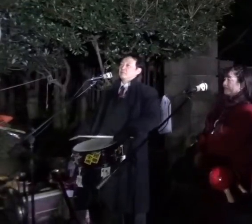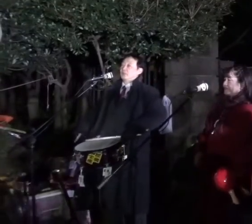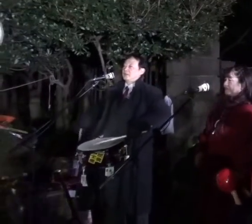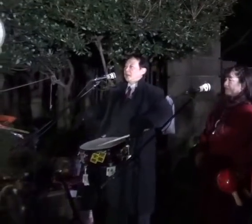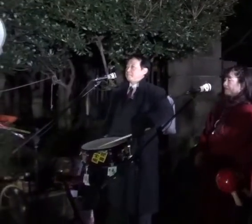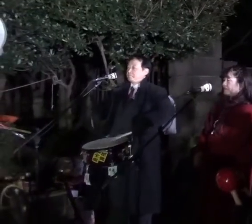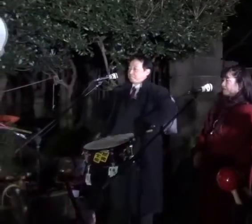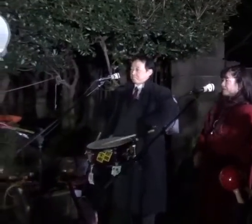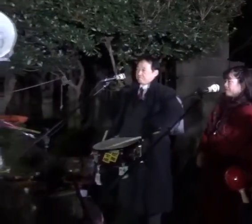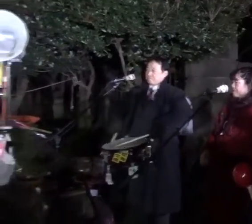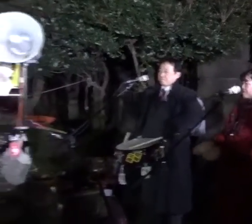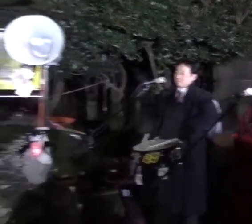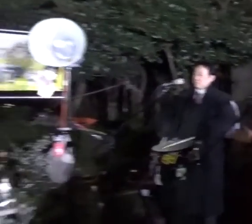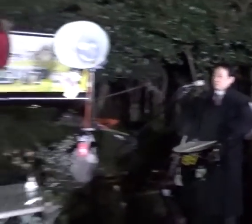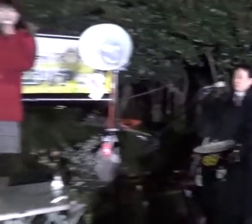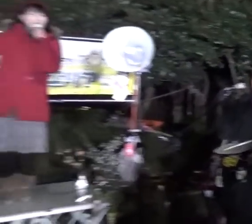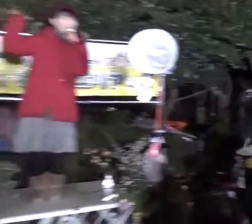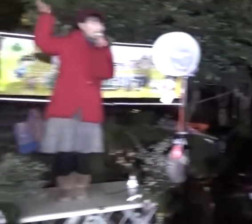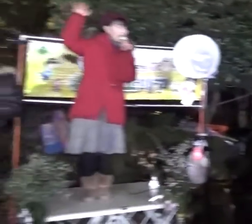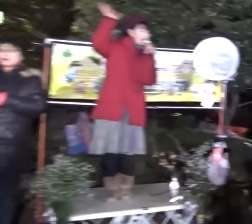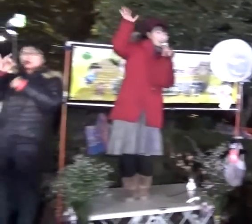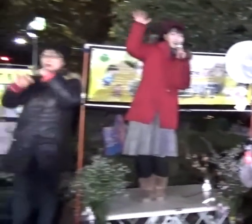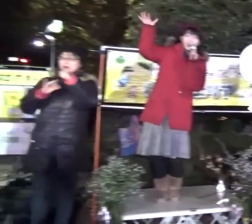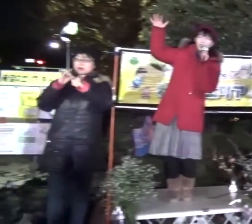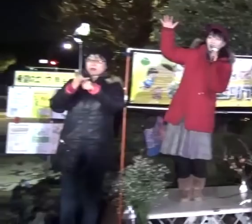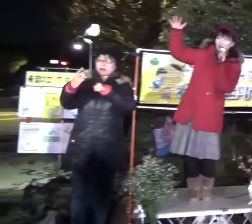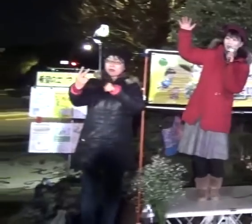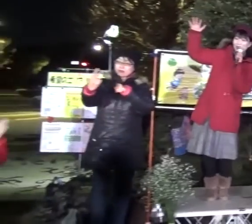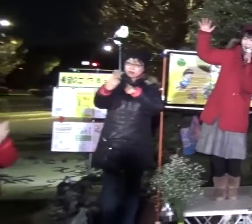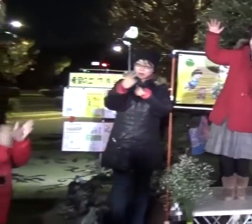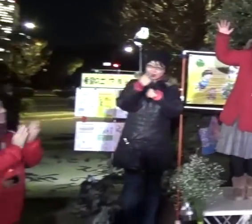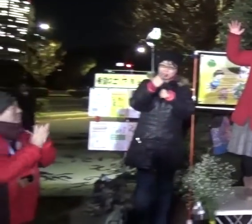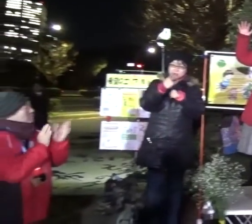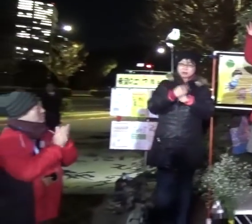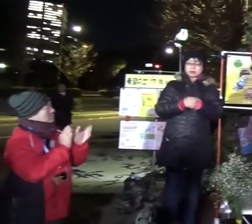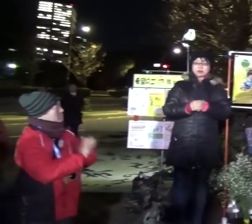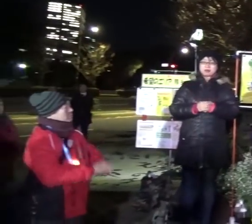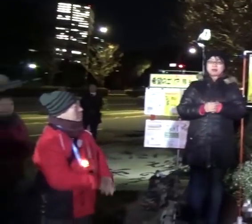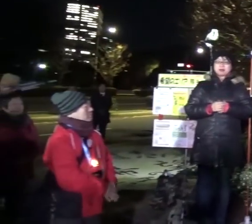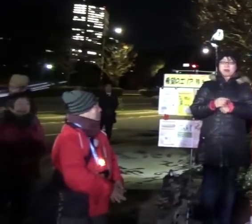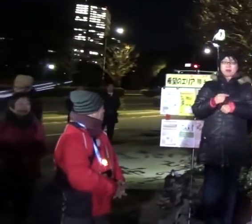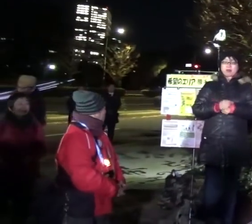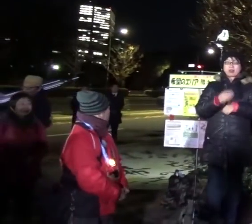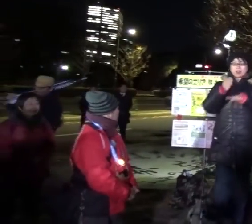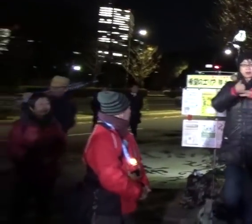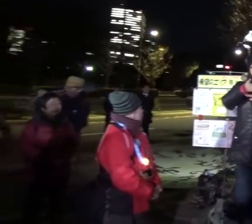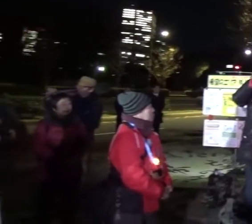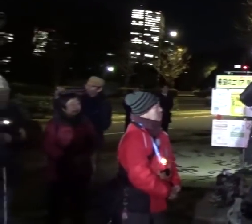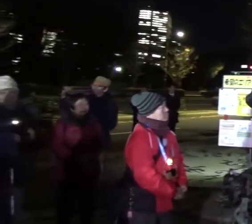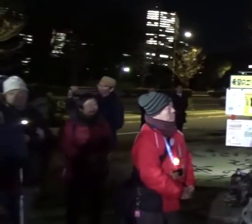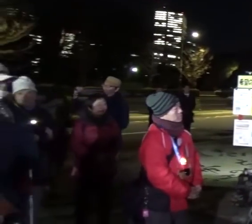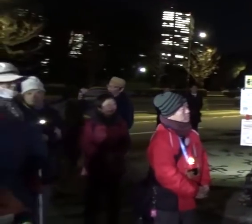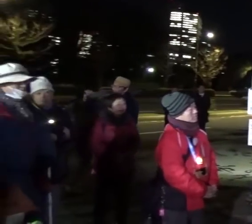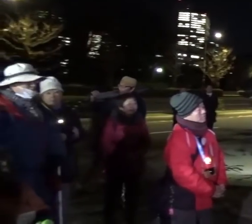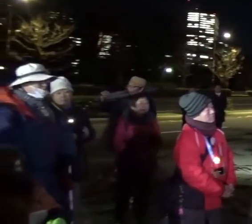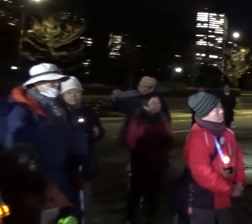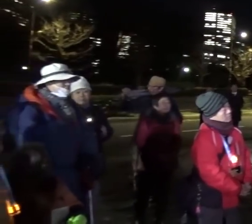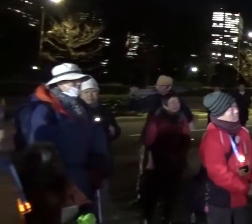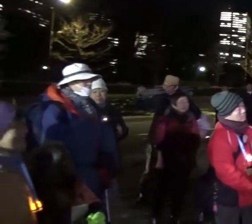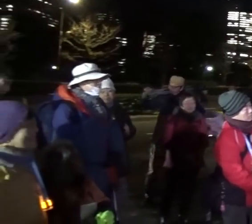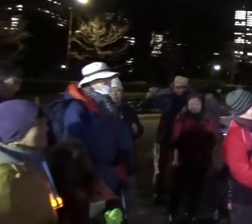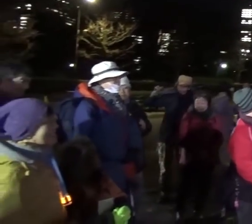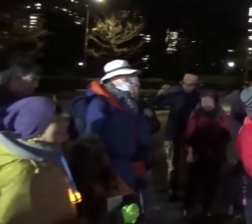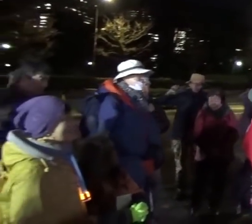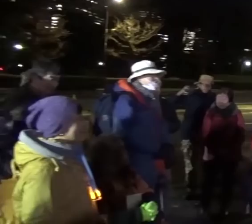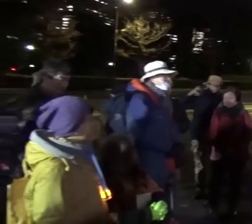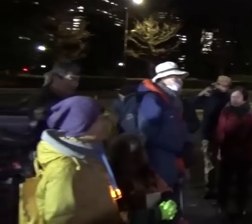恵美子ちゃんです。ツイキャス中継、動画をご覧の皆さんもありがとうございます。検査隊の皆さんも